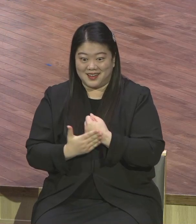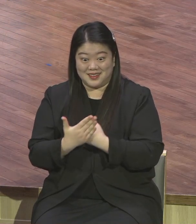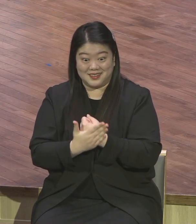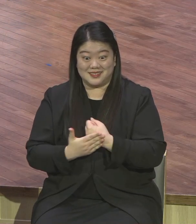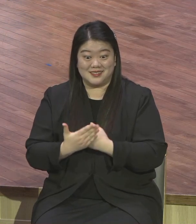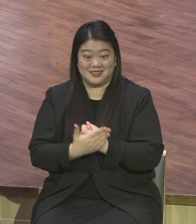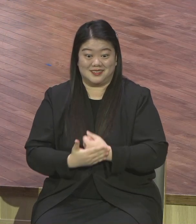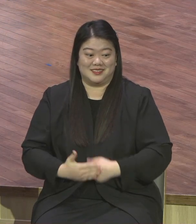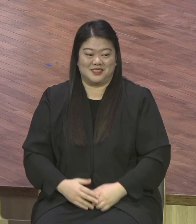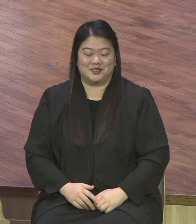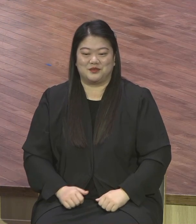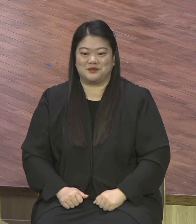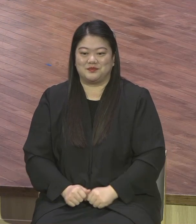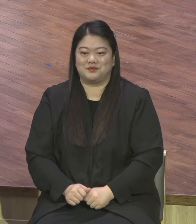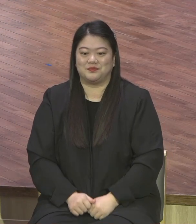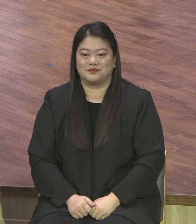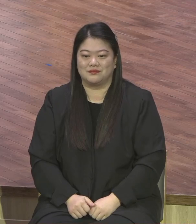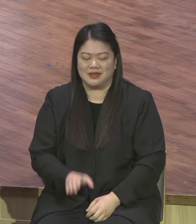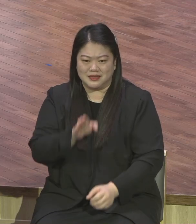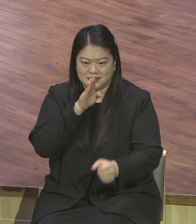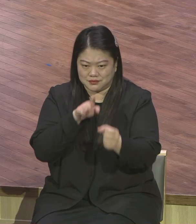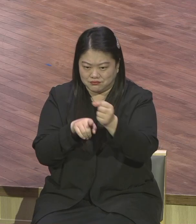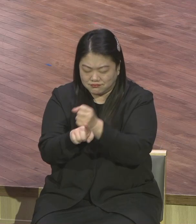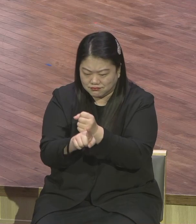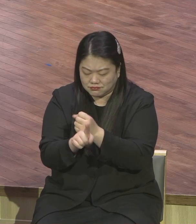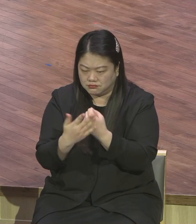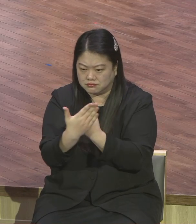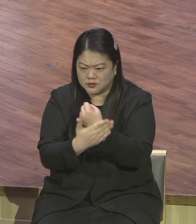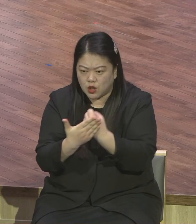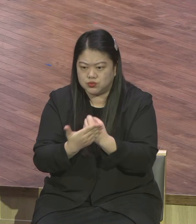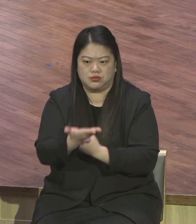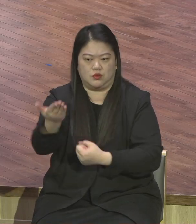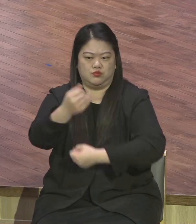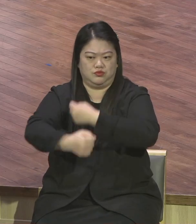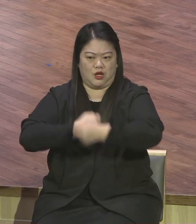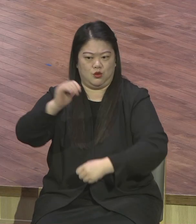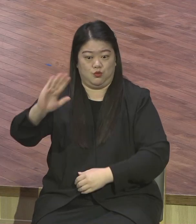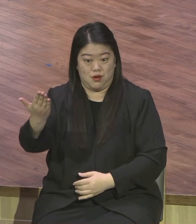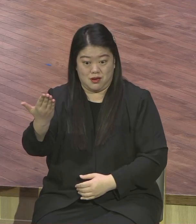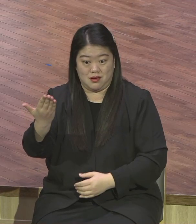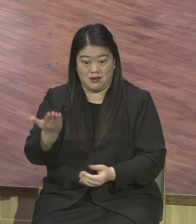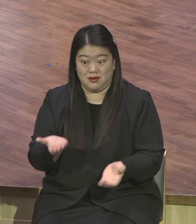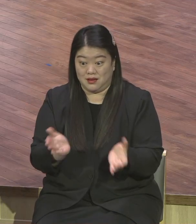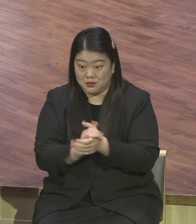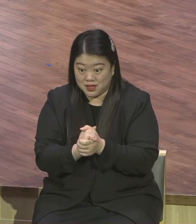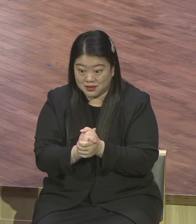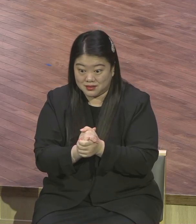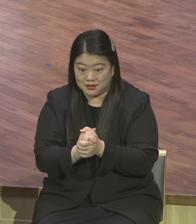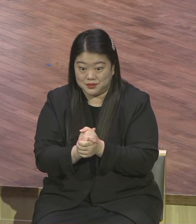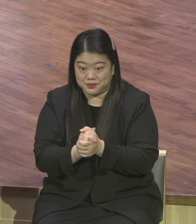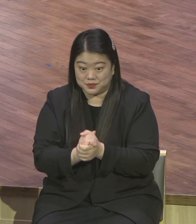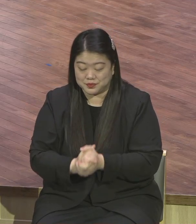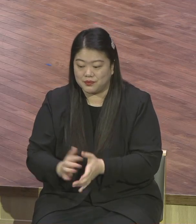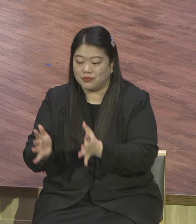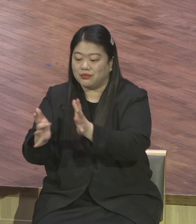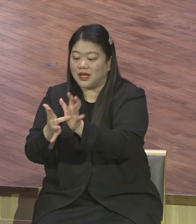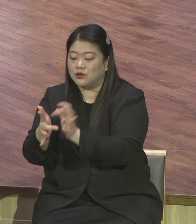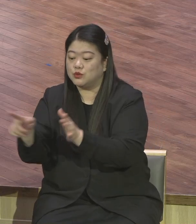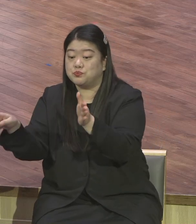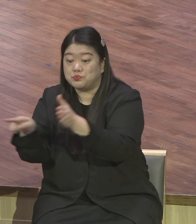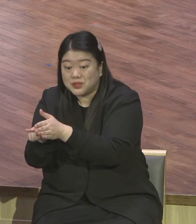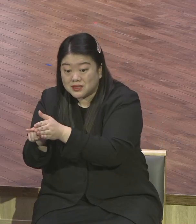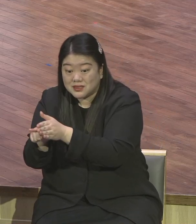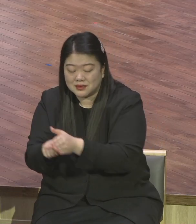찬양이었습니다. 진리가 너희를 자유케 하리라. 예수 믿는 사람은